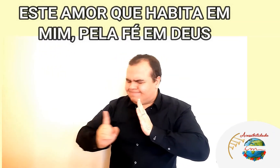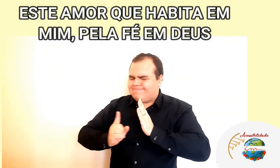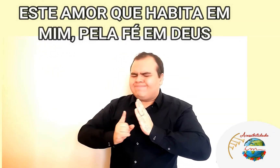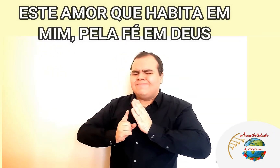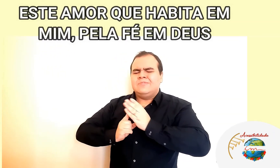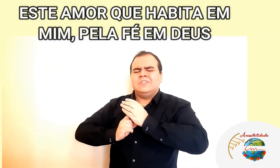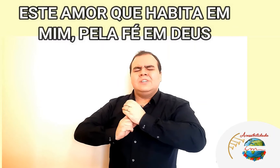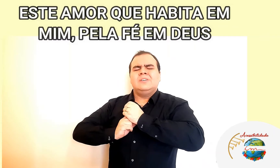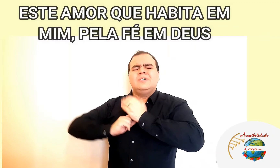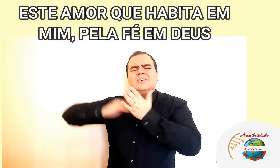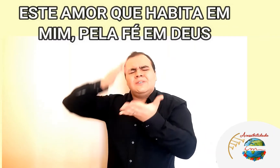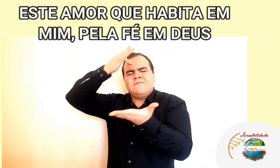pela fé